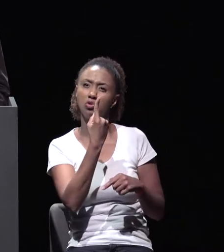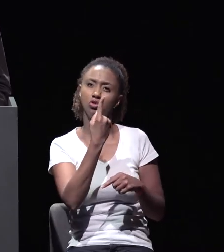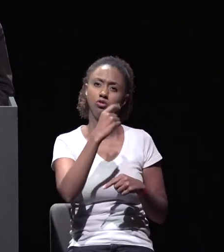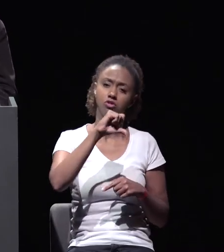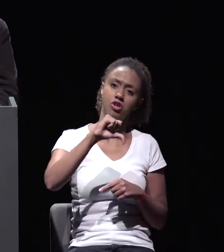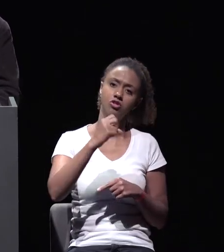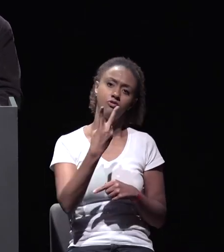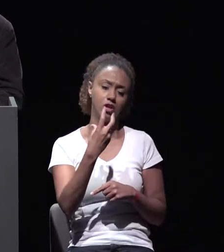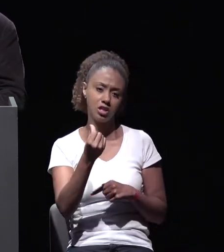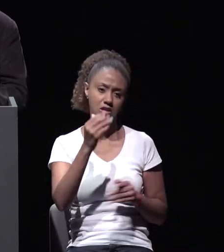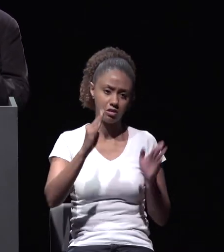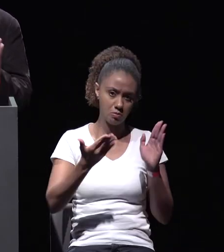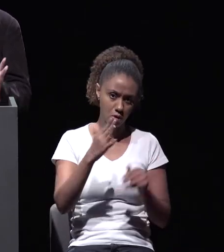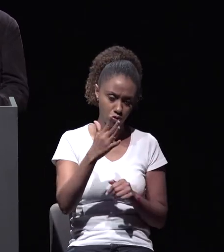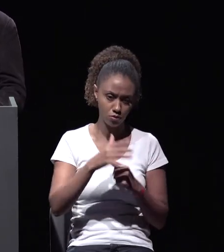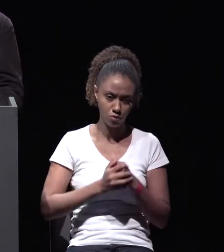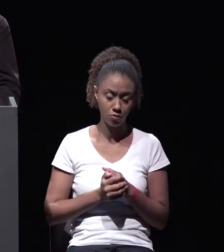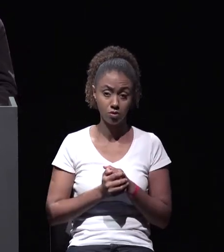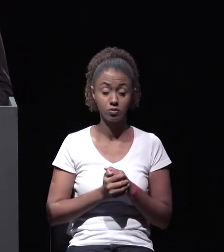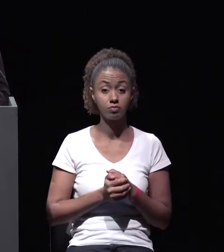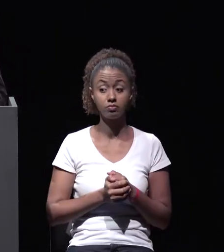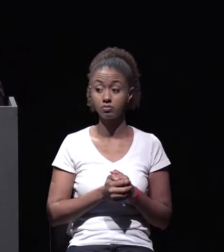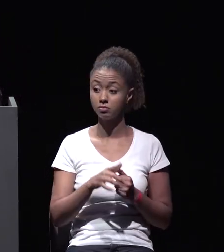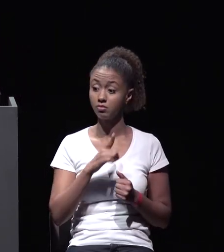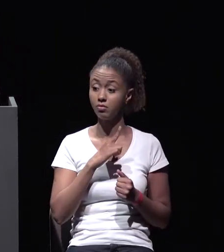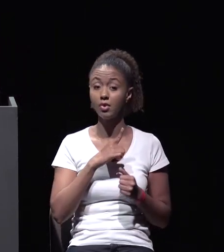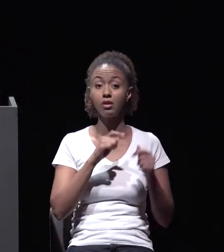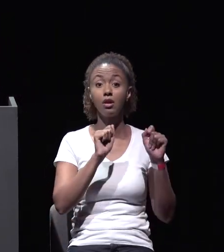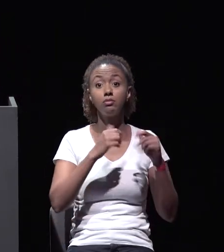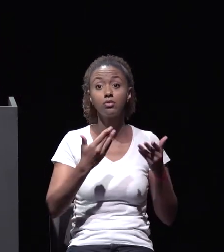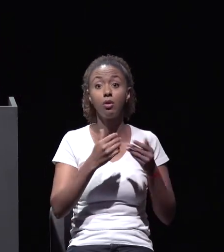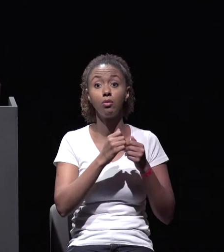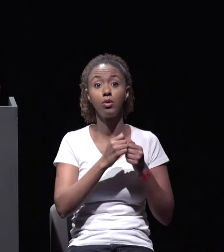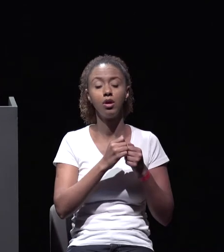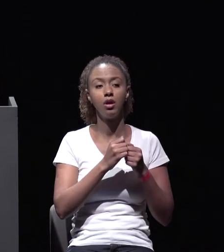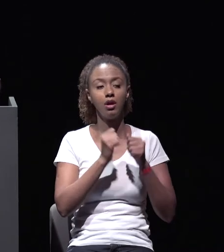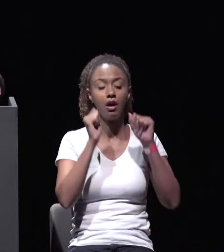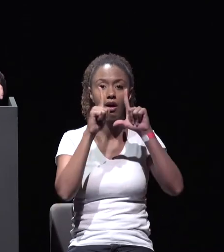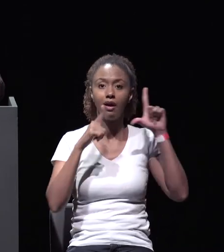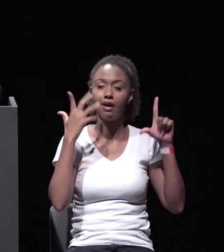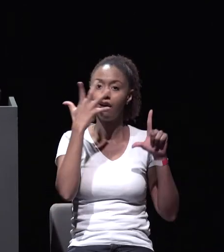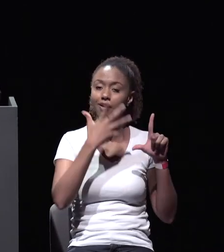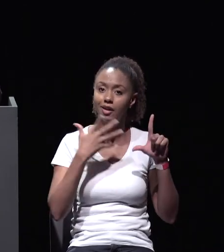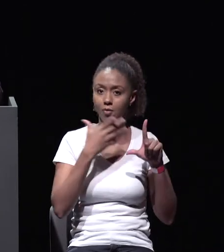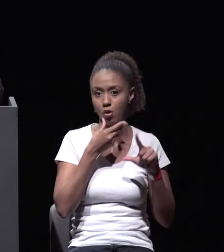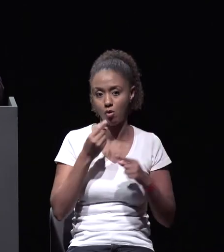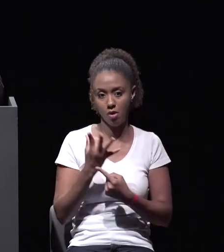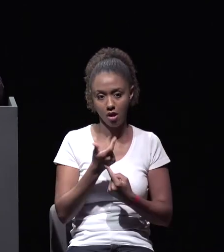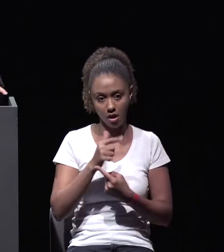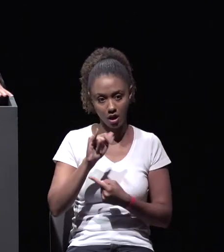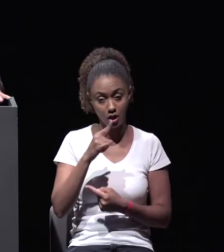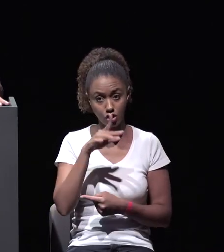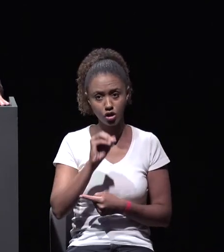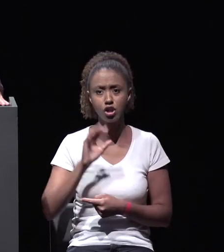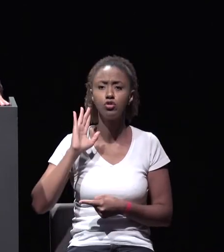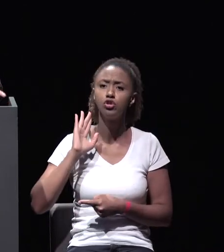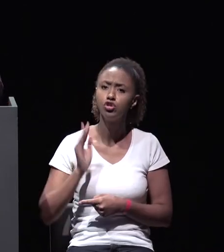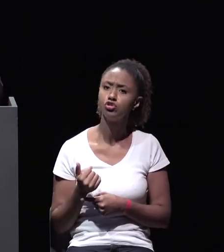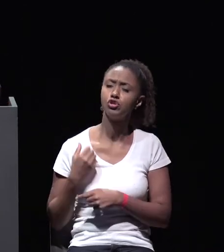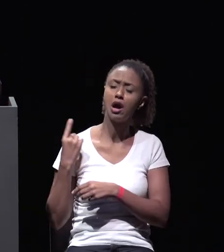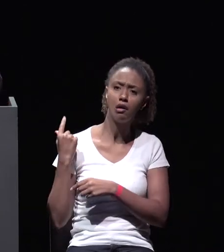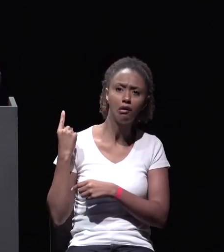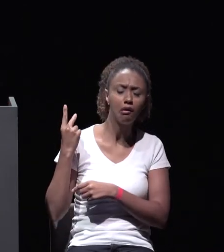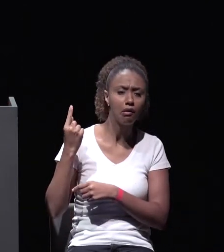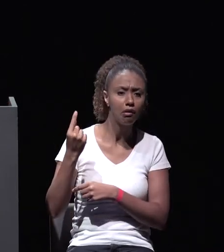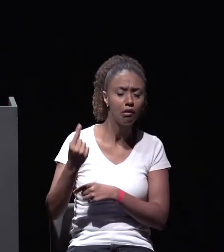iniciativa deste senhor à imagem do aleijadinho então ela vem sendo gerado ela vem sendo construída há mais tempo também então